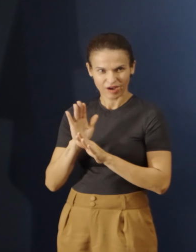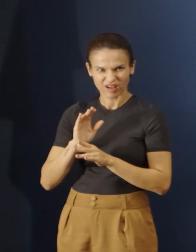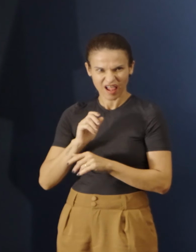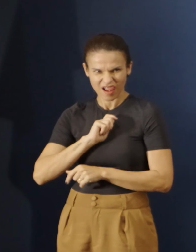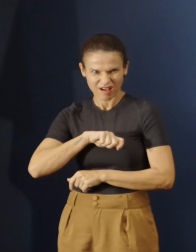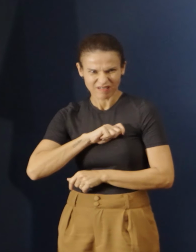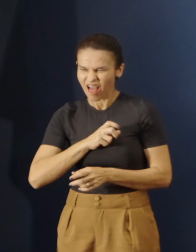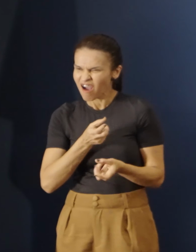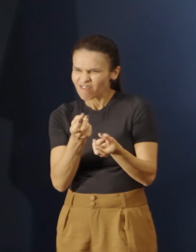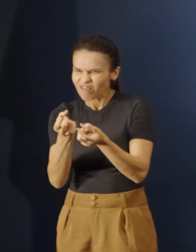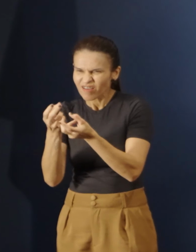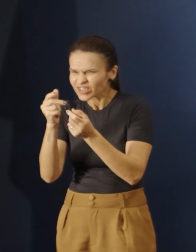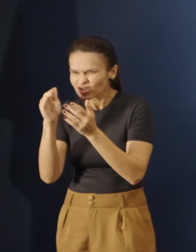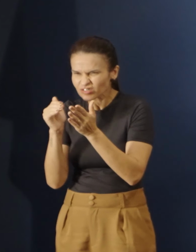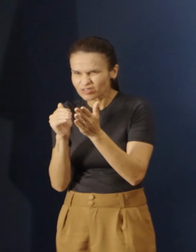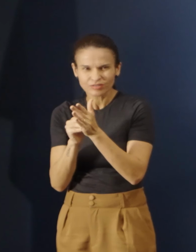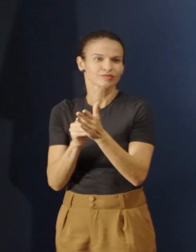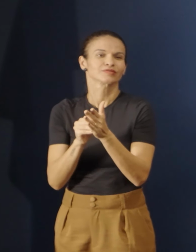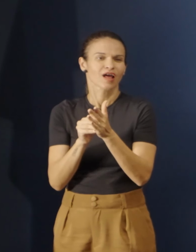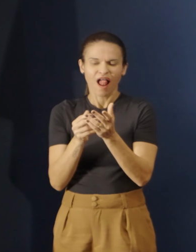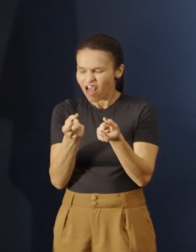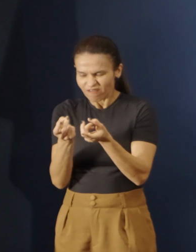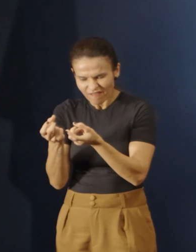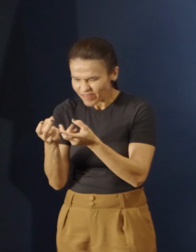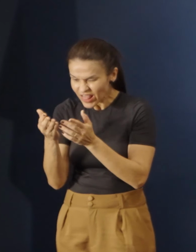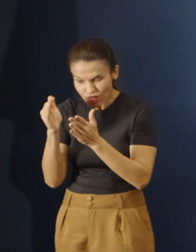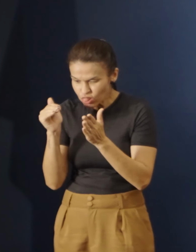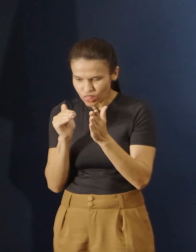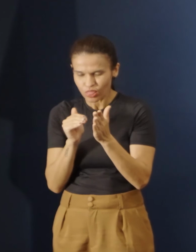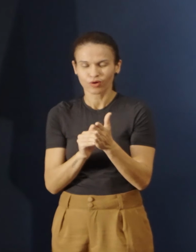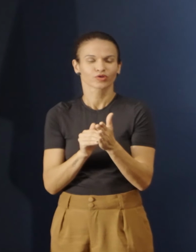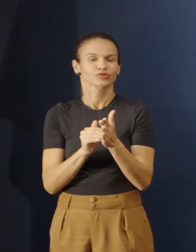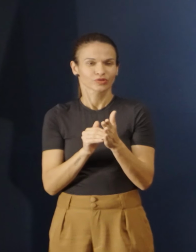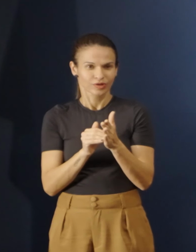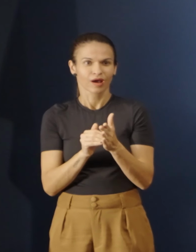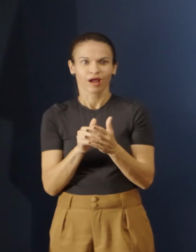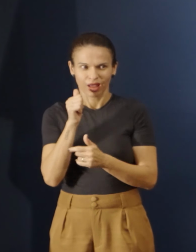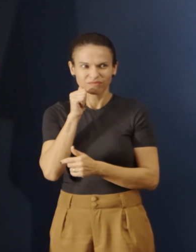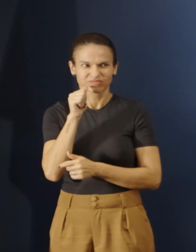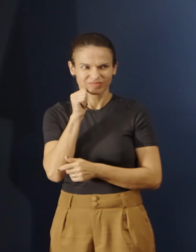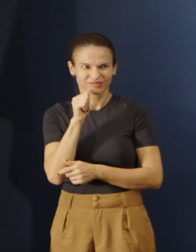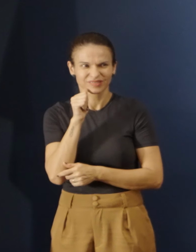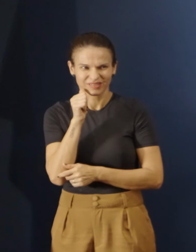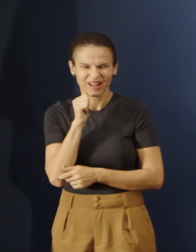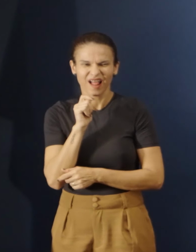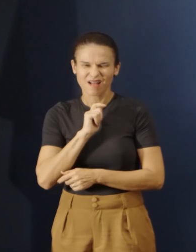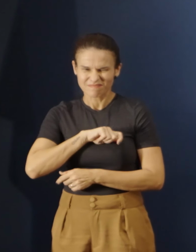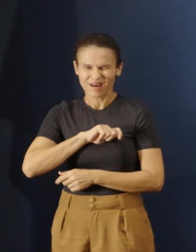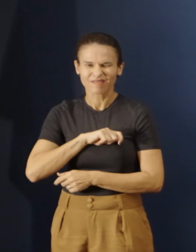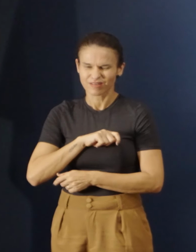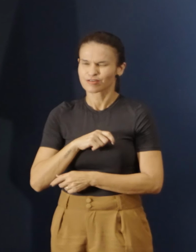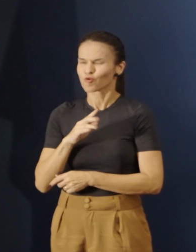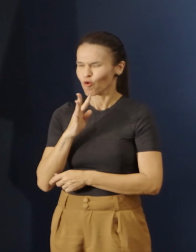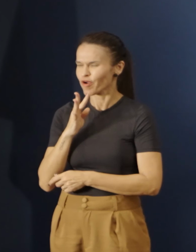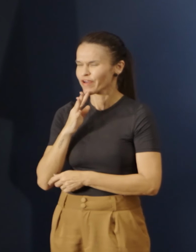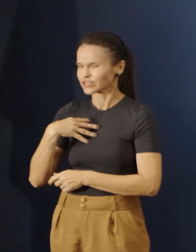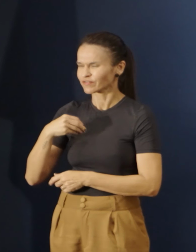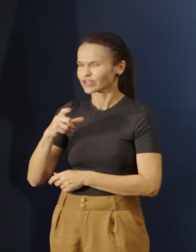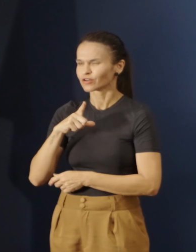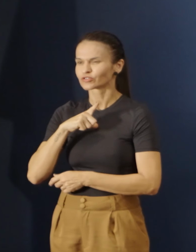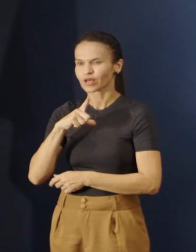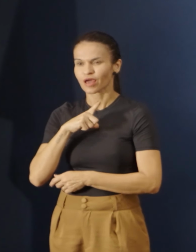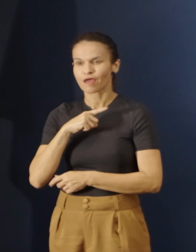vai vender tudo. Vai vender meus livros, vai vender meu arquivo, porque a menina é mercenária. Eu, assim, eu conheço a filha que eu tenho.